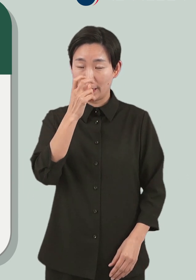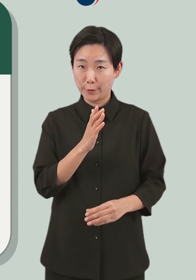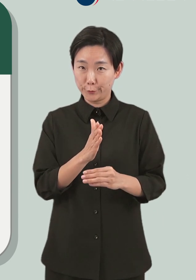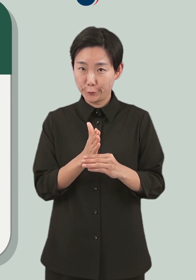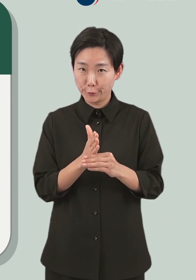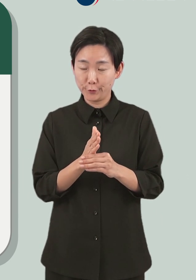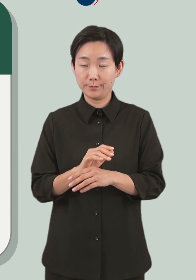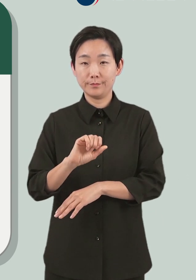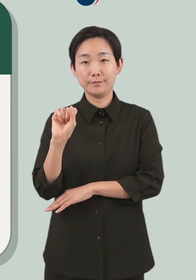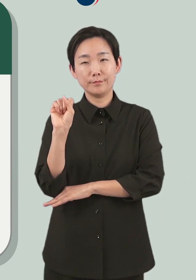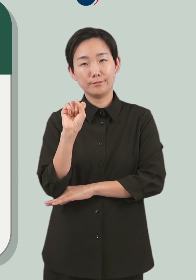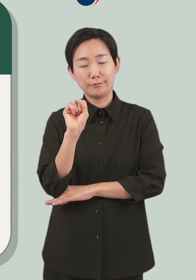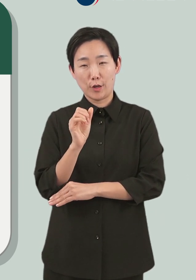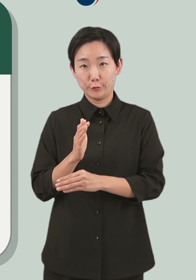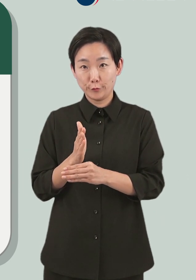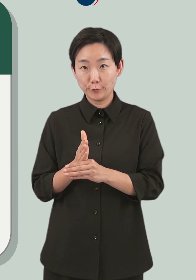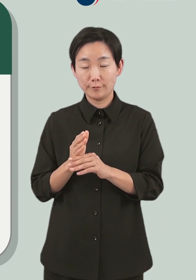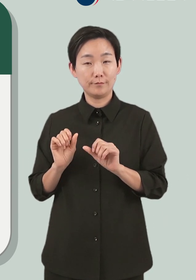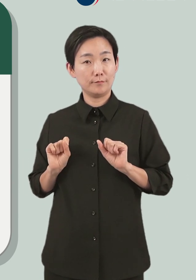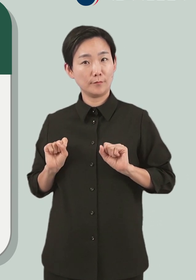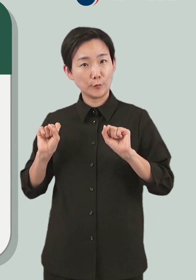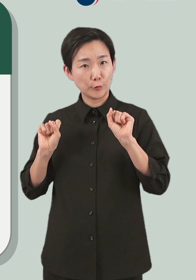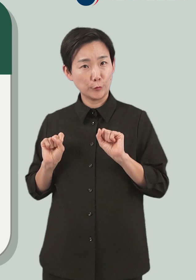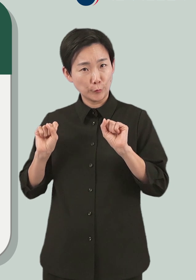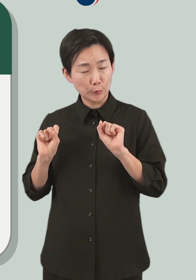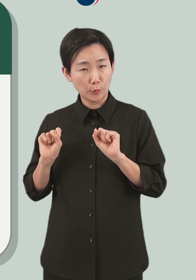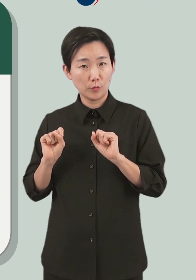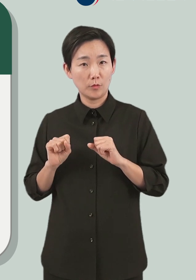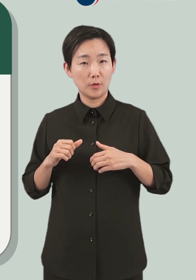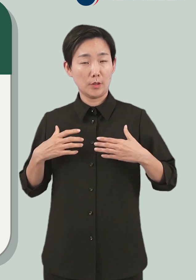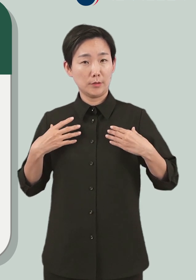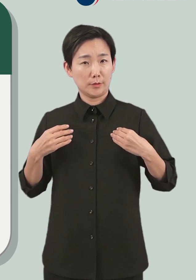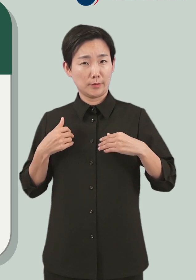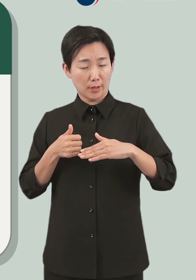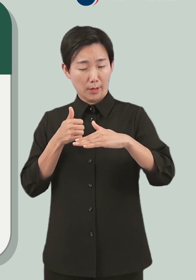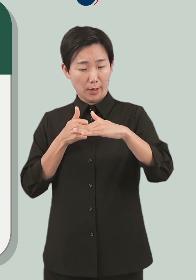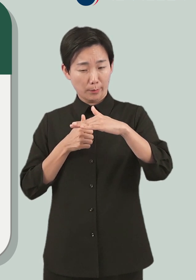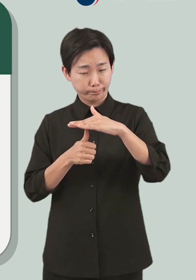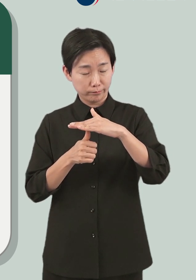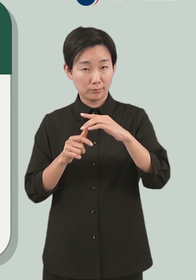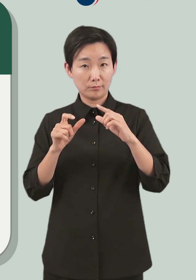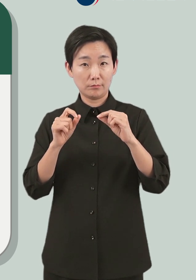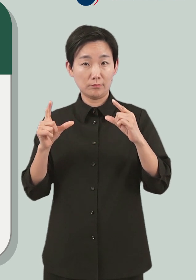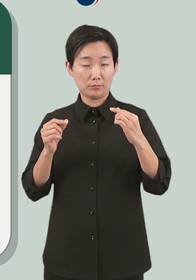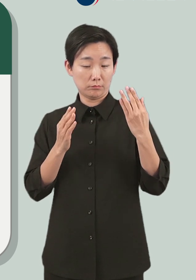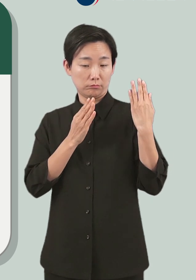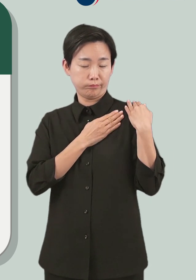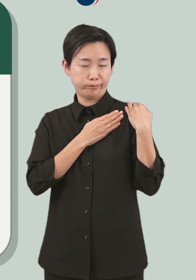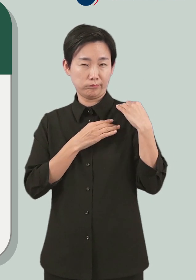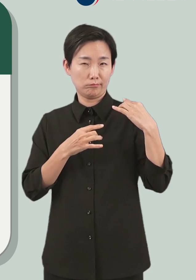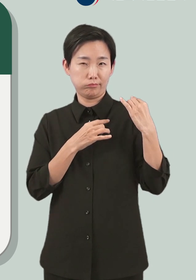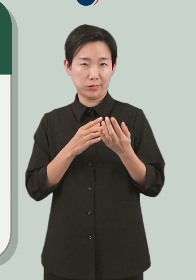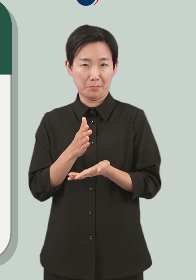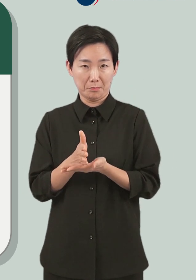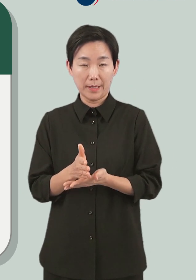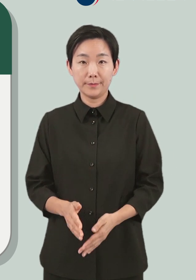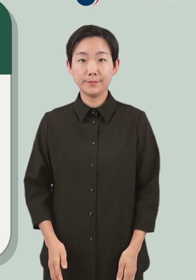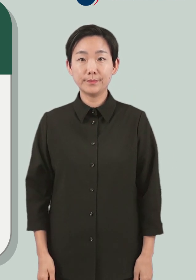중, 운전 중, 운동, 사우나 중에는 본 의료기기를 사용할 수